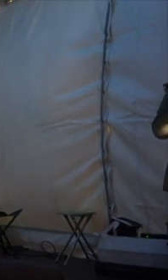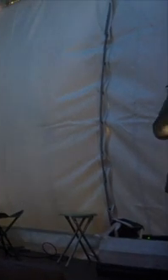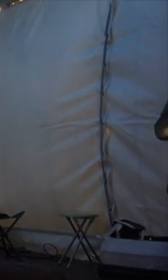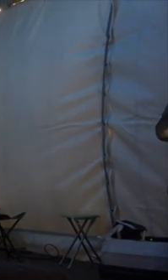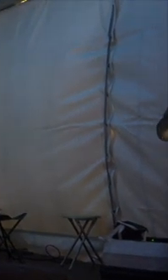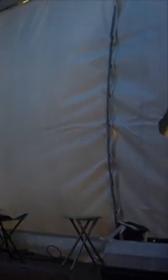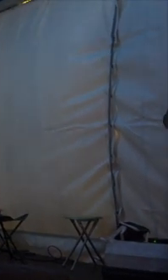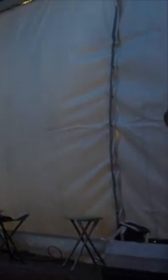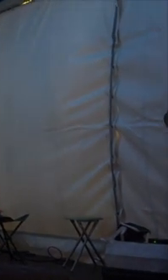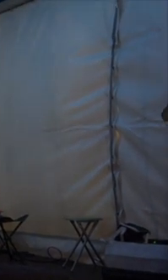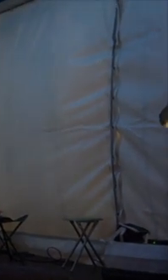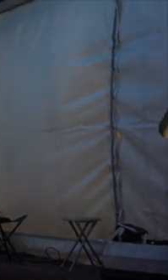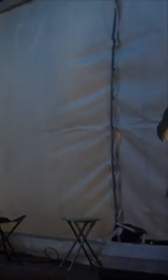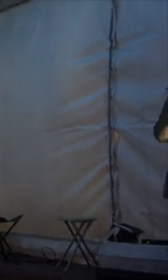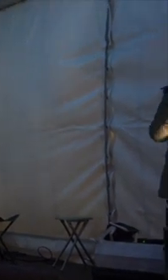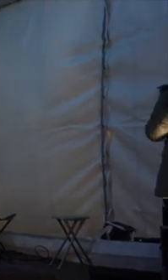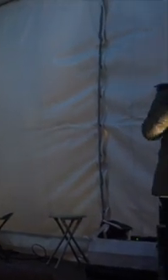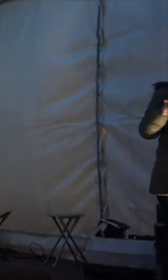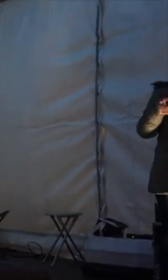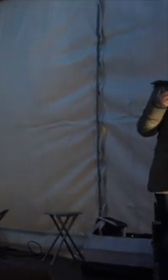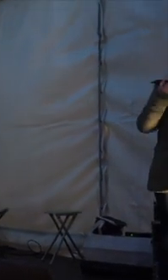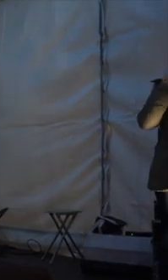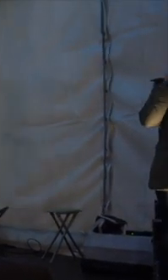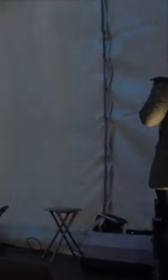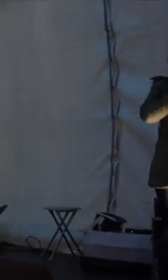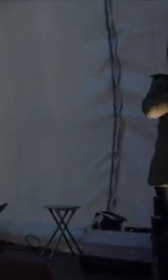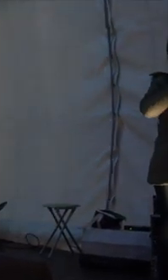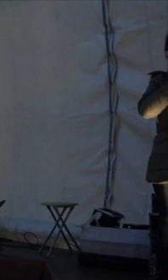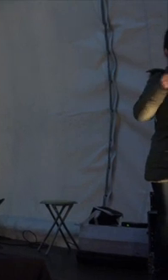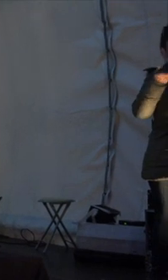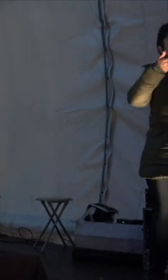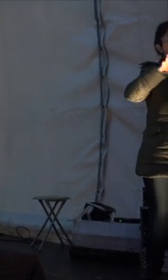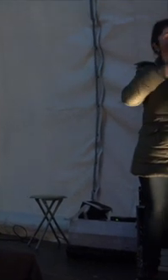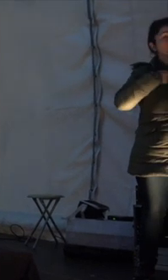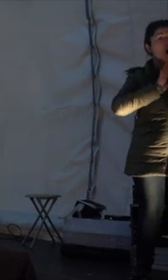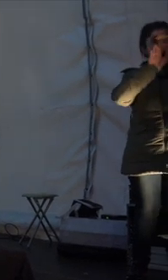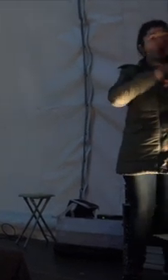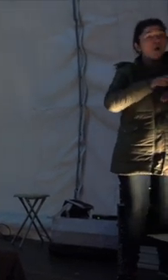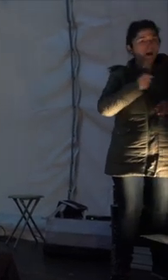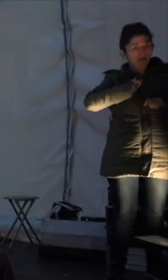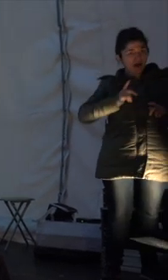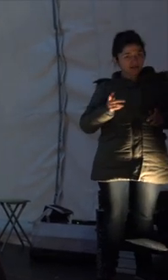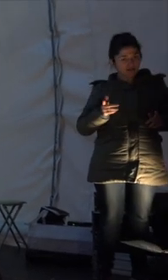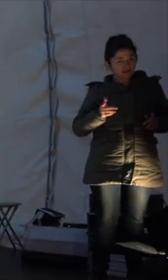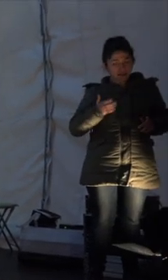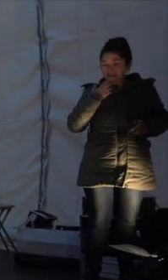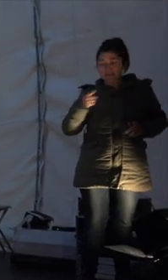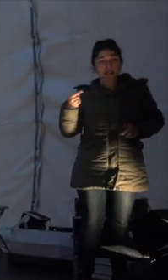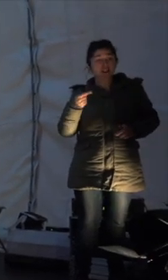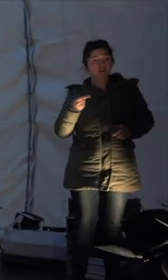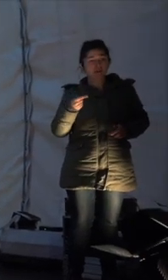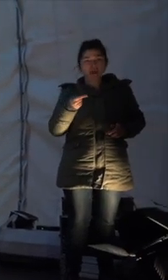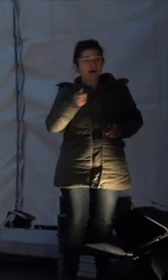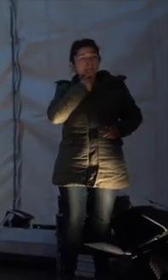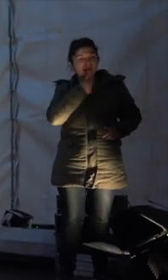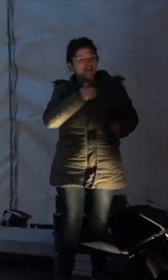Mirad ahora si será razón que de su pena se me dé a mí la culpa, que si a Grisóstomo lo mató su